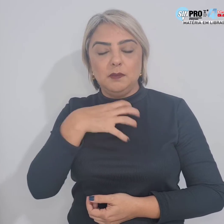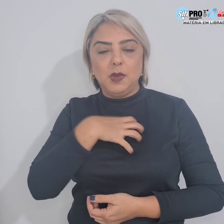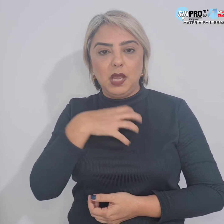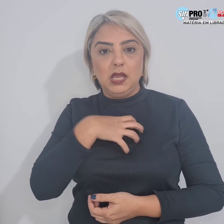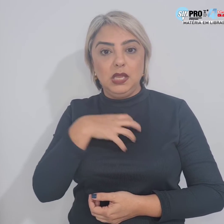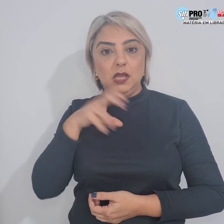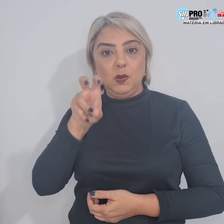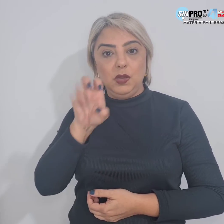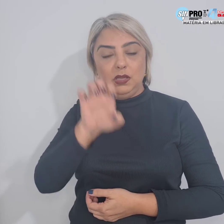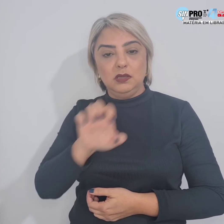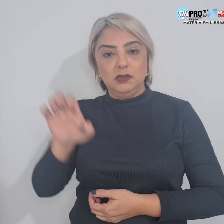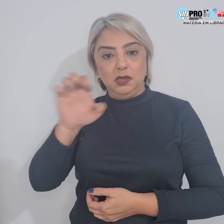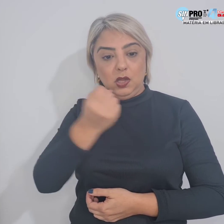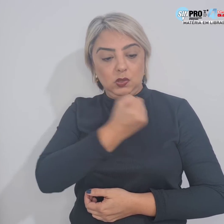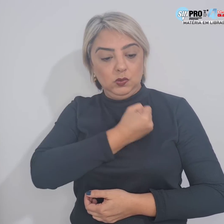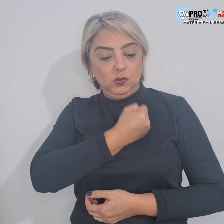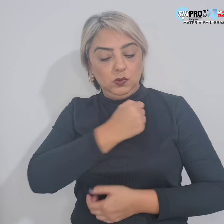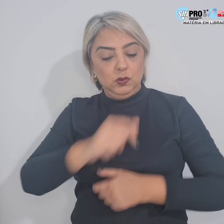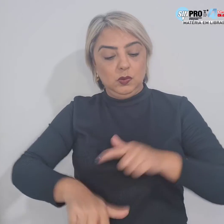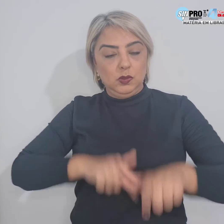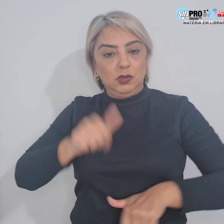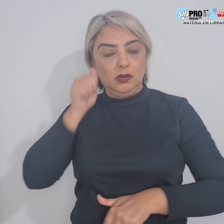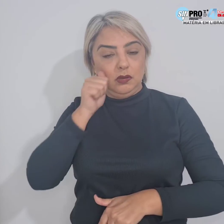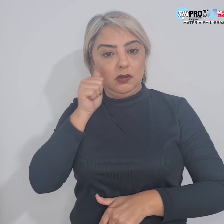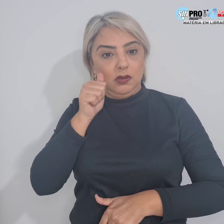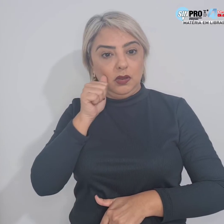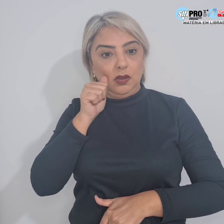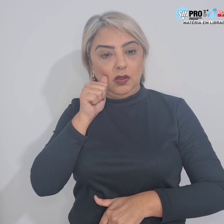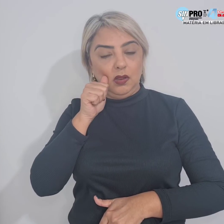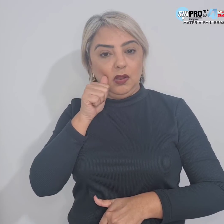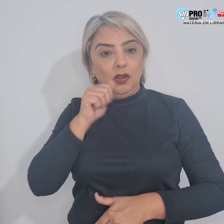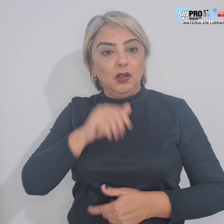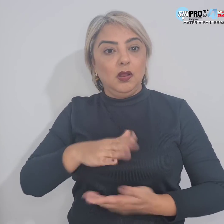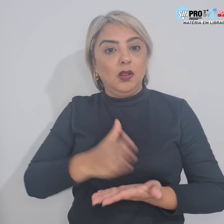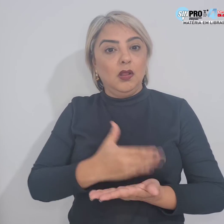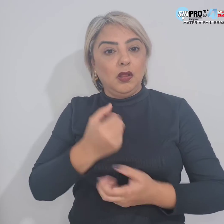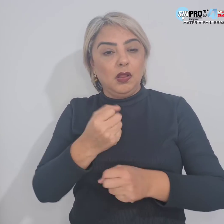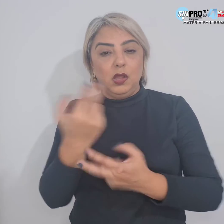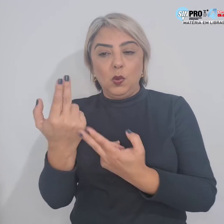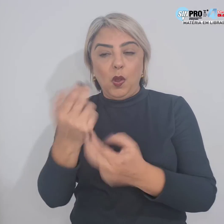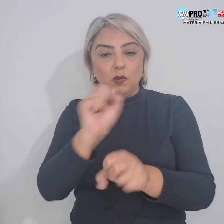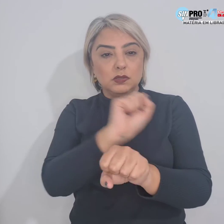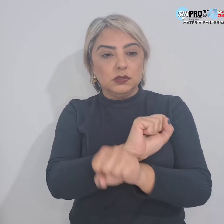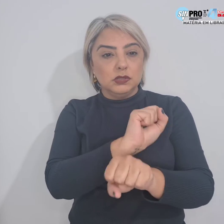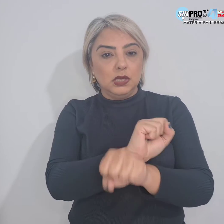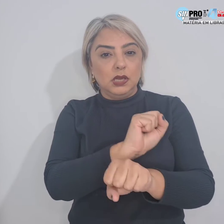quinto estado com maior número de trabalhadoras, foram retiradas da situação análoga à escravidão